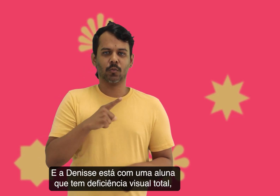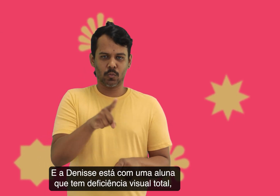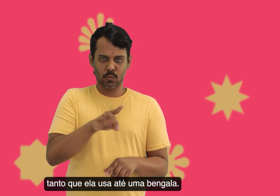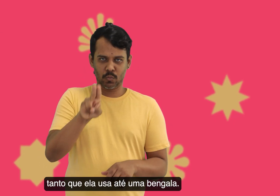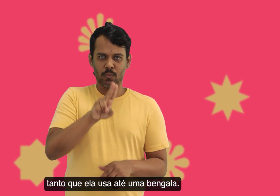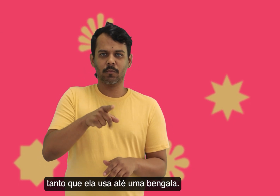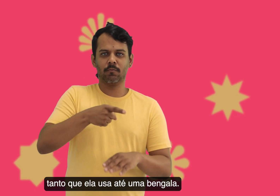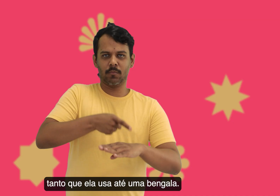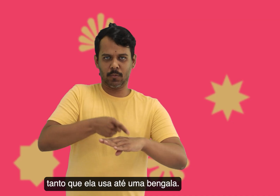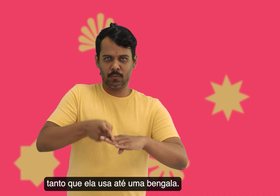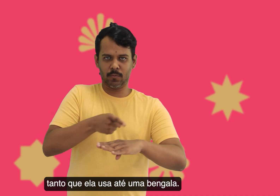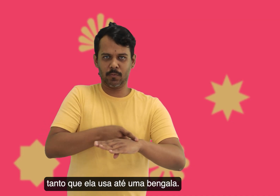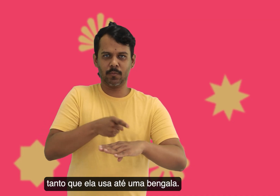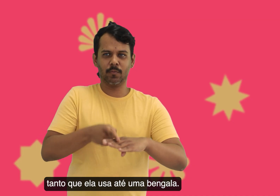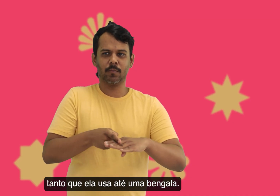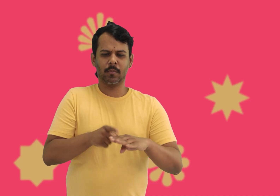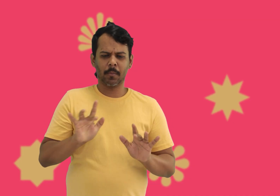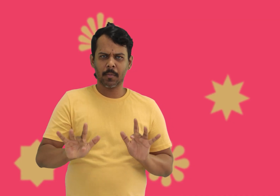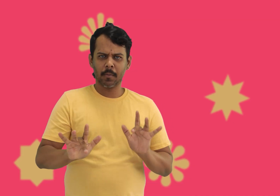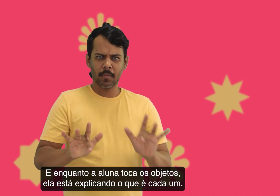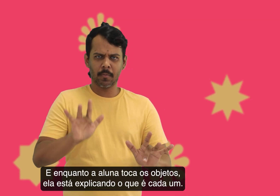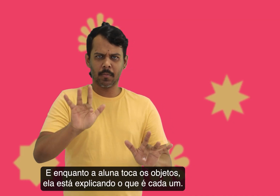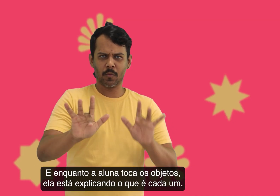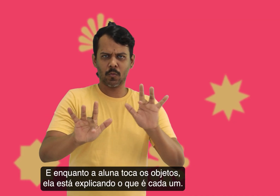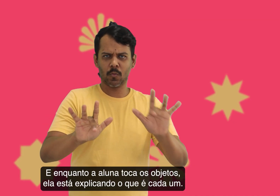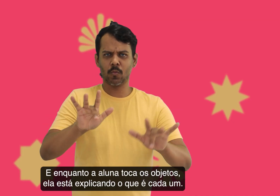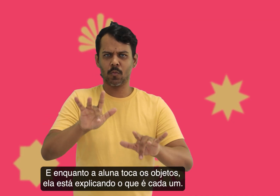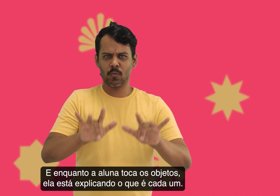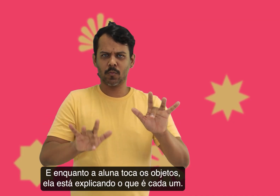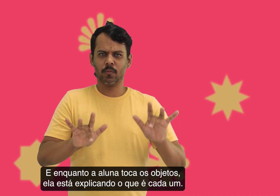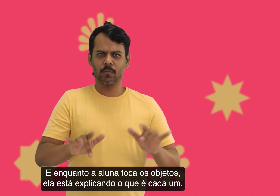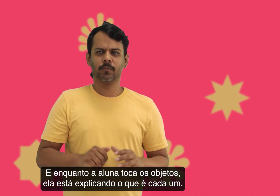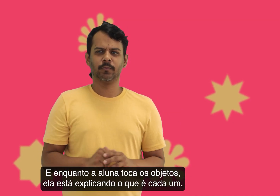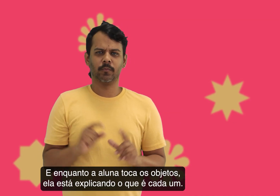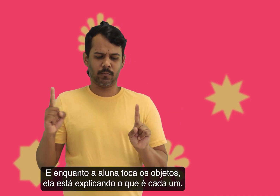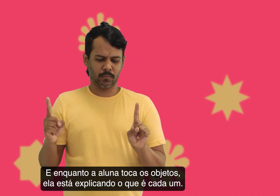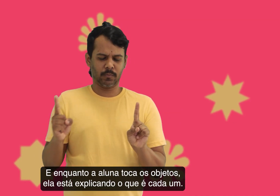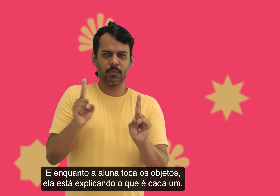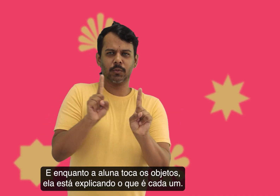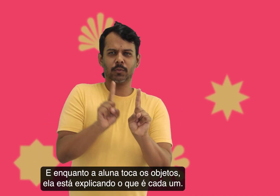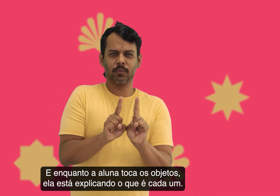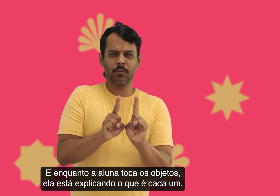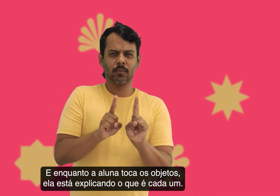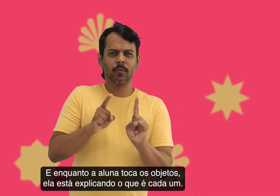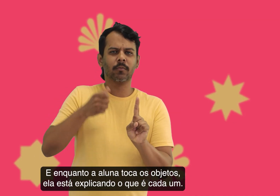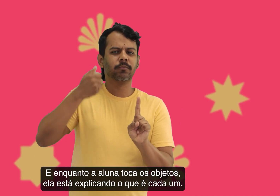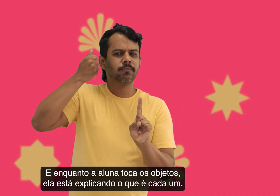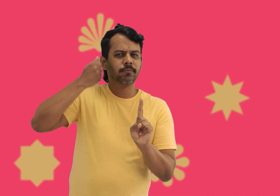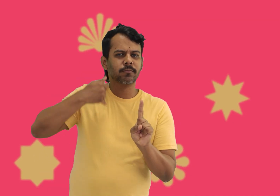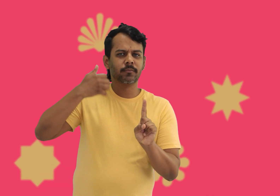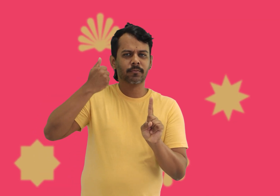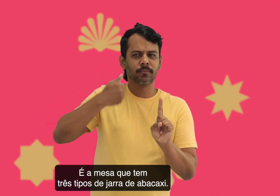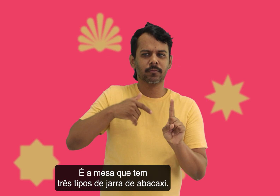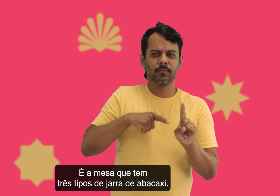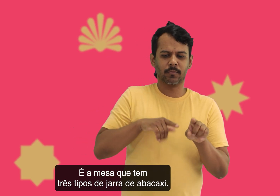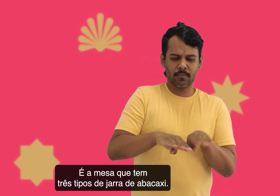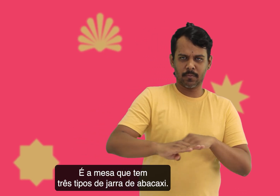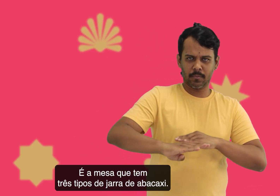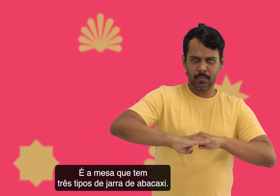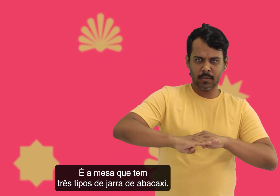total, tanto que ela usa até uma bengala. E enquanto a aluna toca os objetos, ela tá explicando o que é cada um. É a mesa que